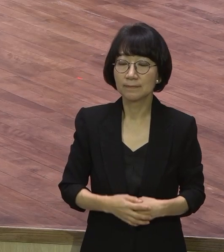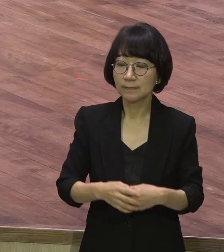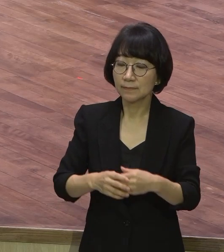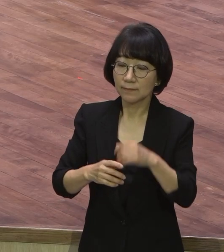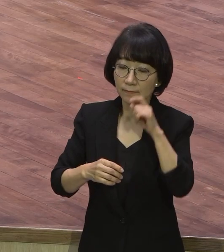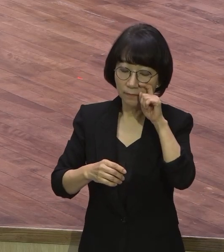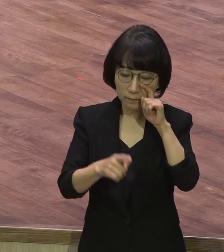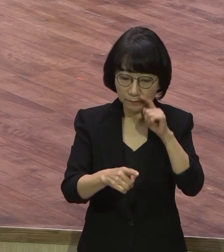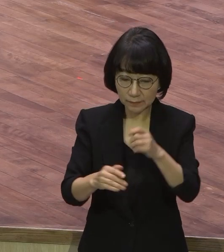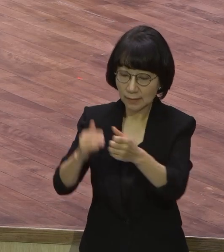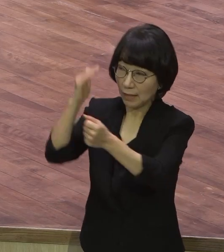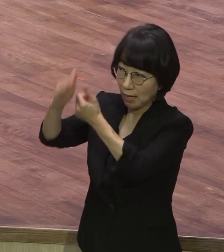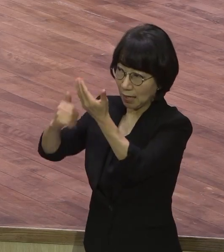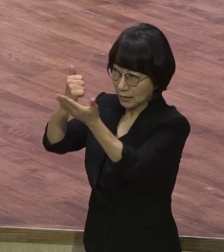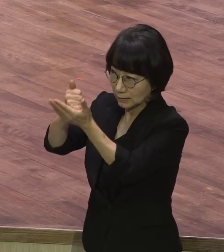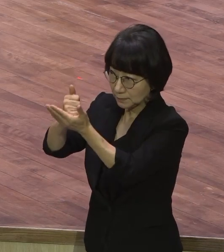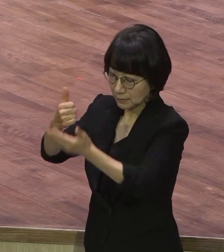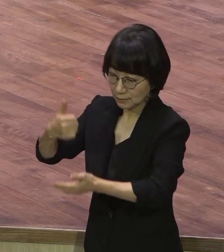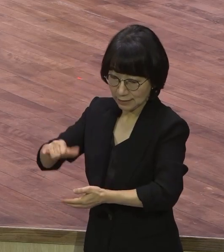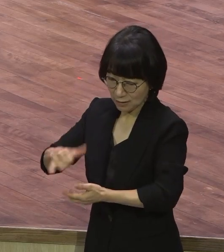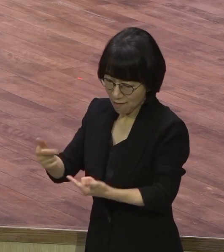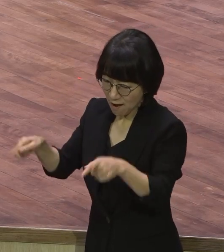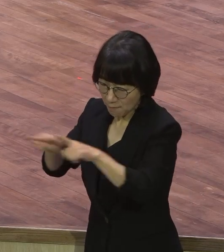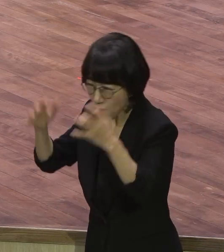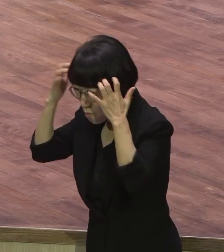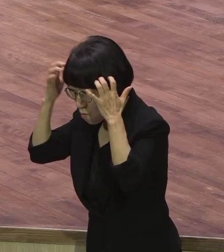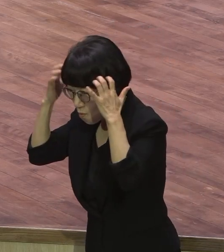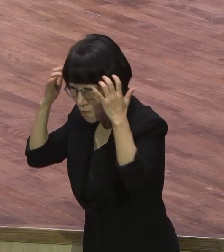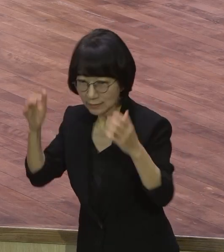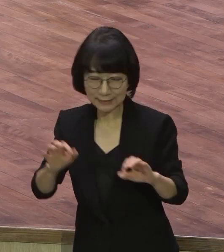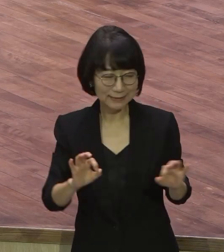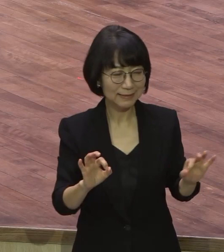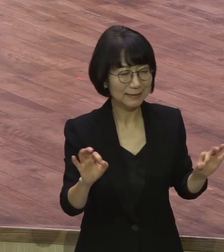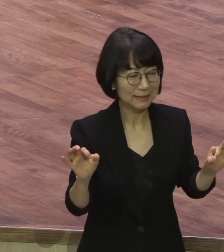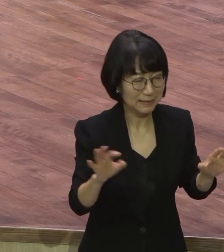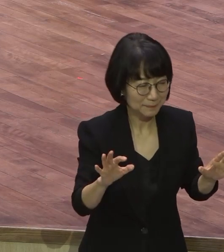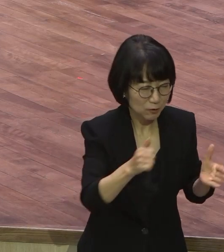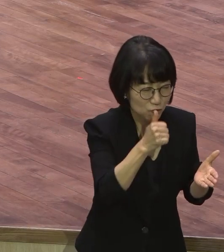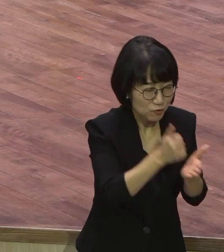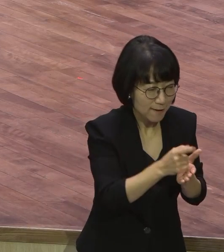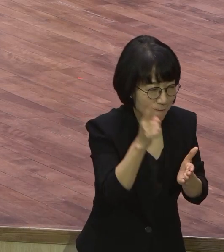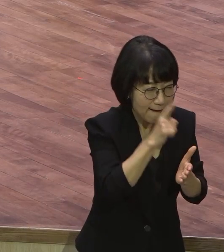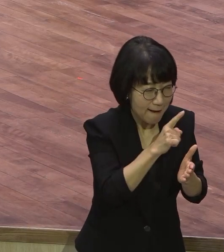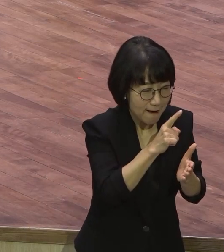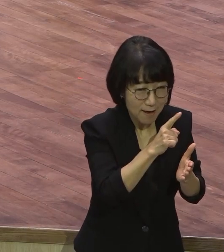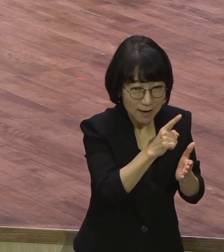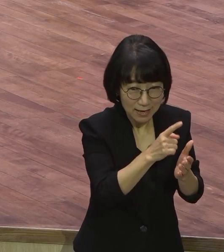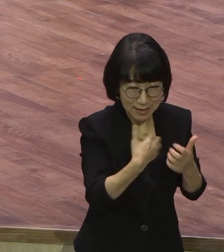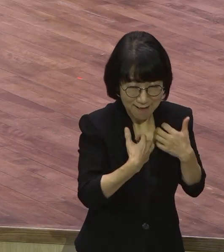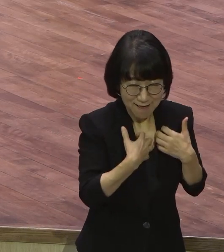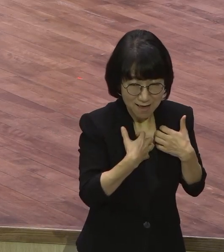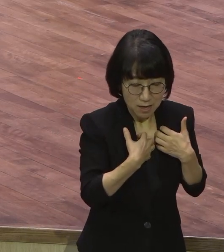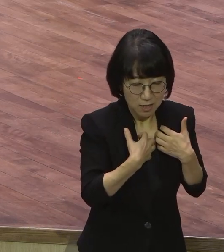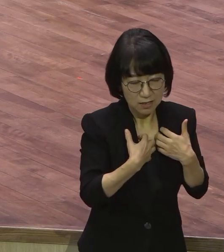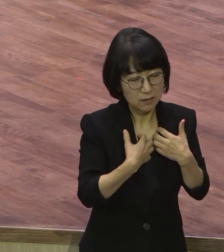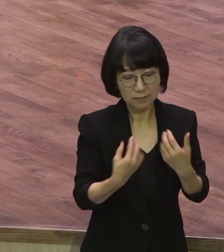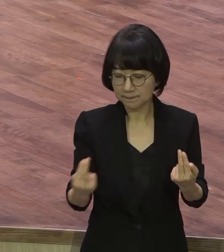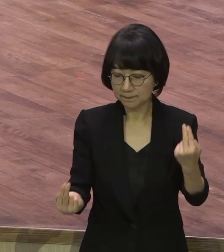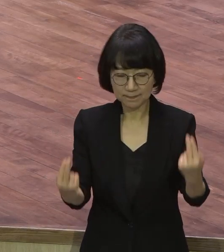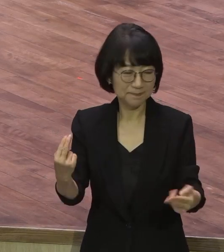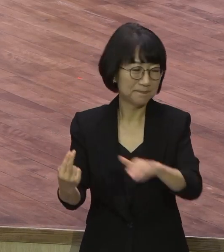하나님의 벽성과 함께 고난받기를 잠시 죄악의 낙을 누리는 것보다 더 좋아하고 그리스도를 위하여